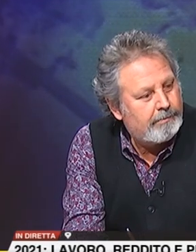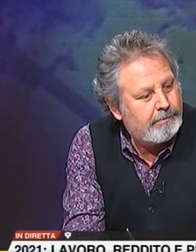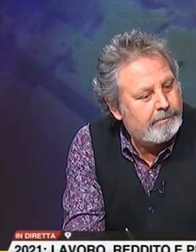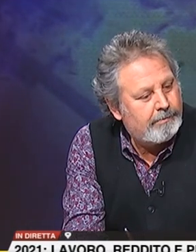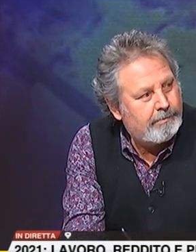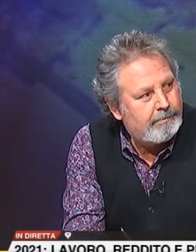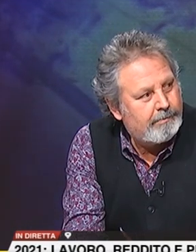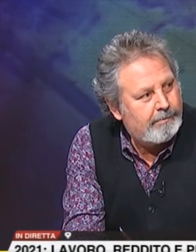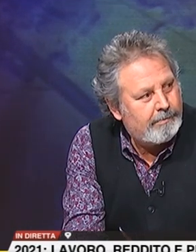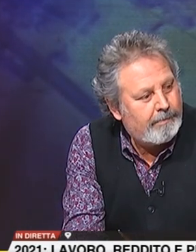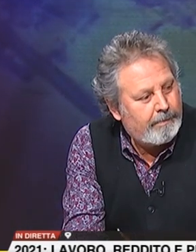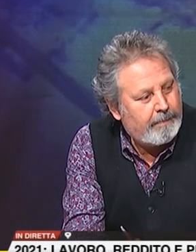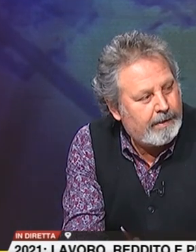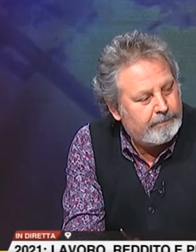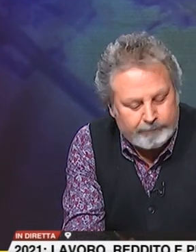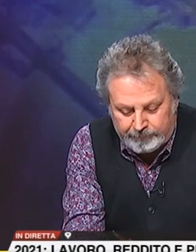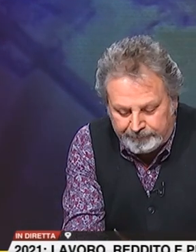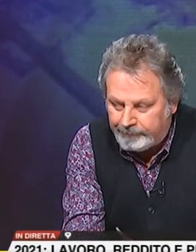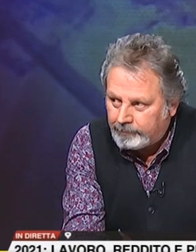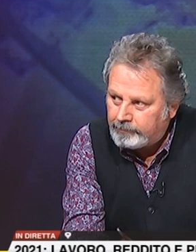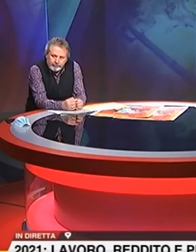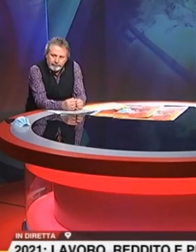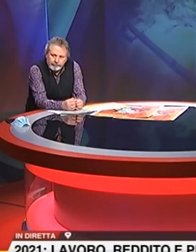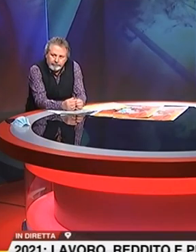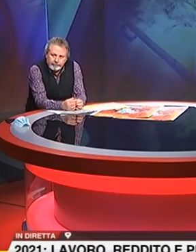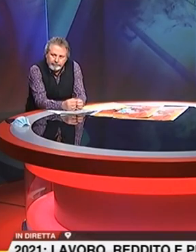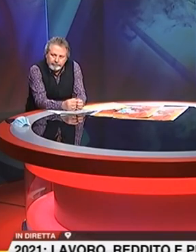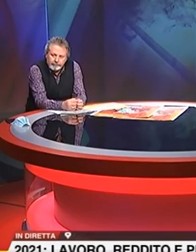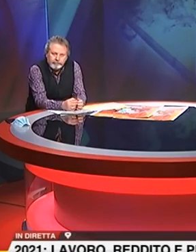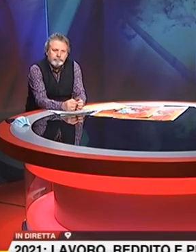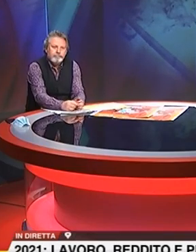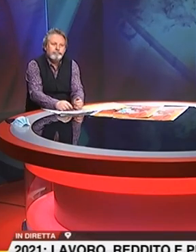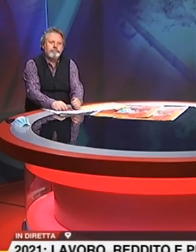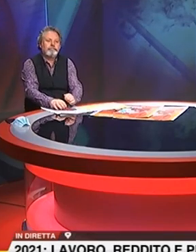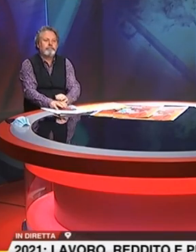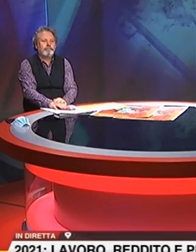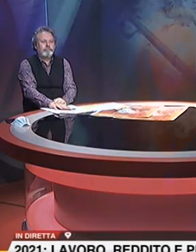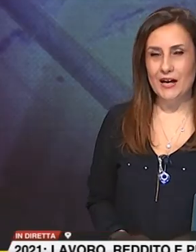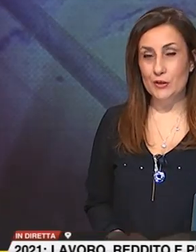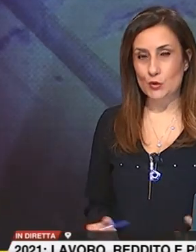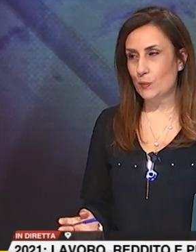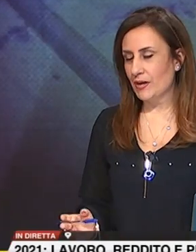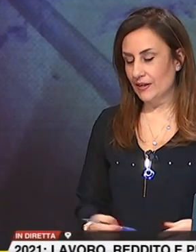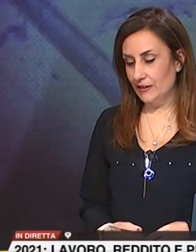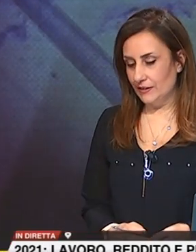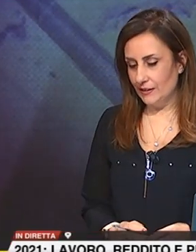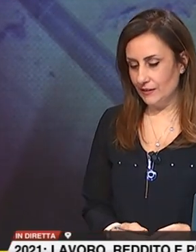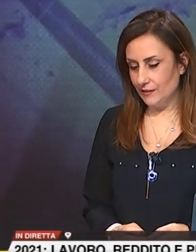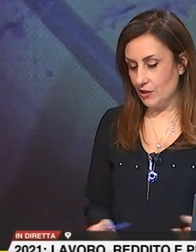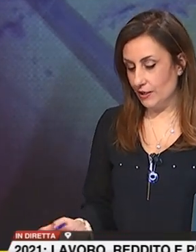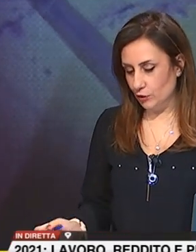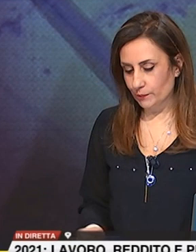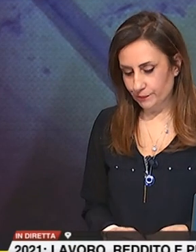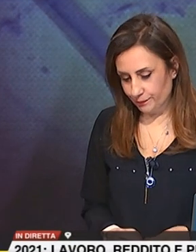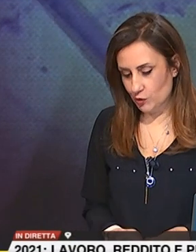L'ho capito. Ecco, la ringrazio, speriamo di essere stati chiari, insomma. Nel senso che